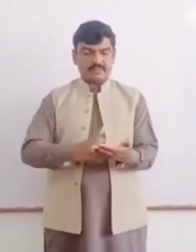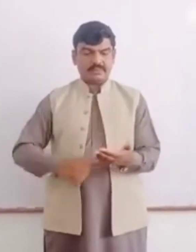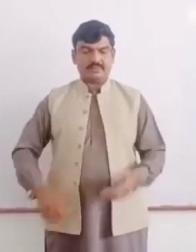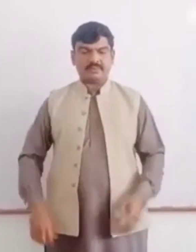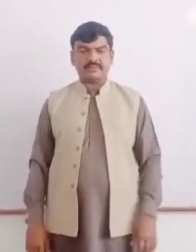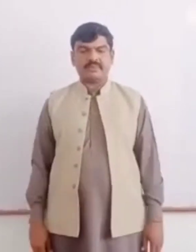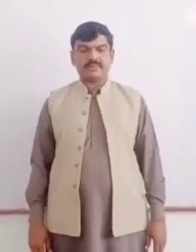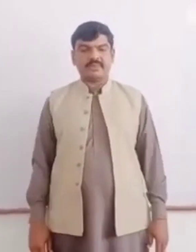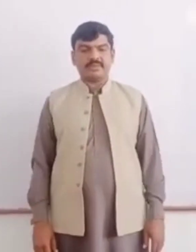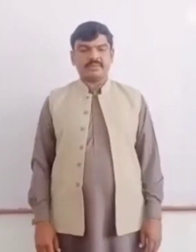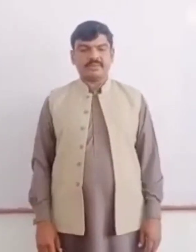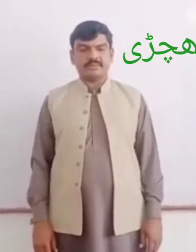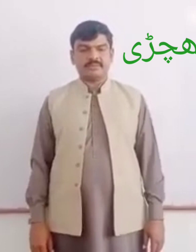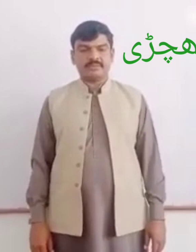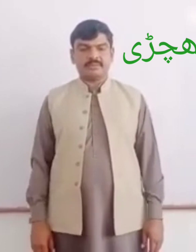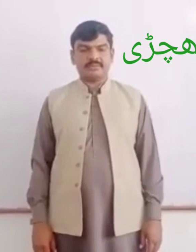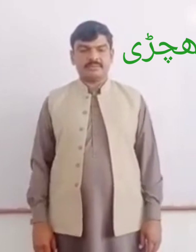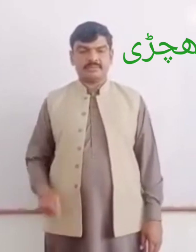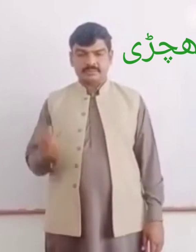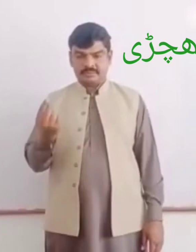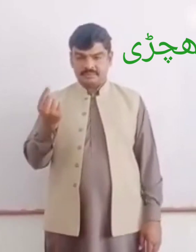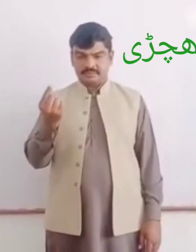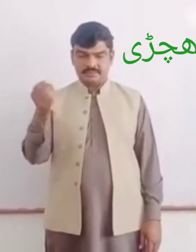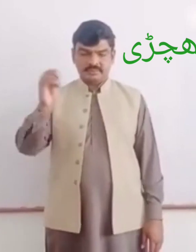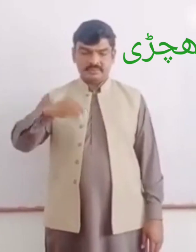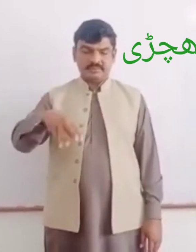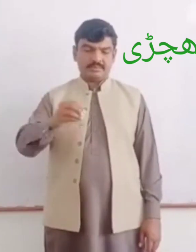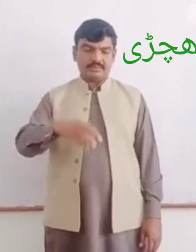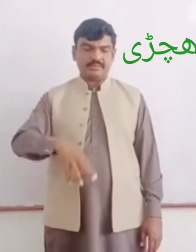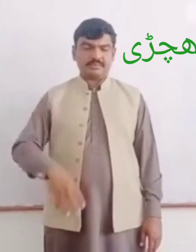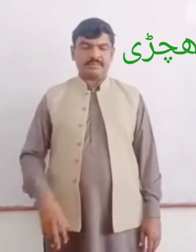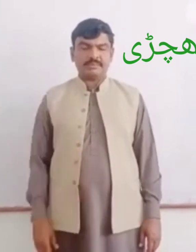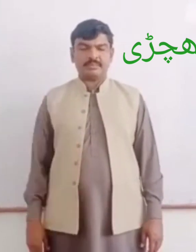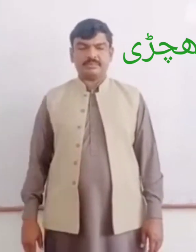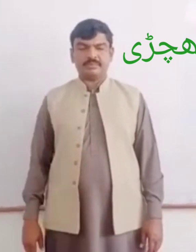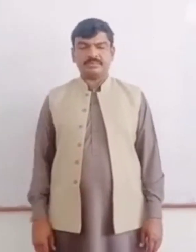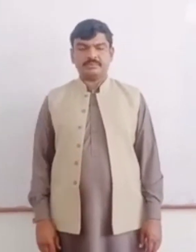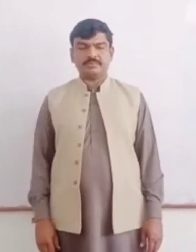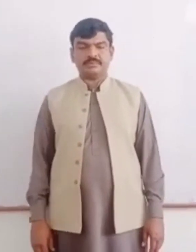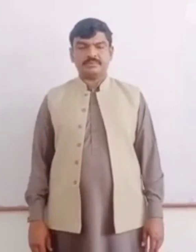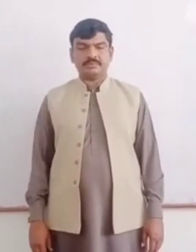खिचड़ी, कोयल,